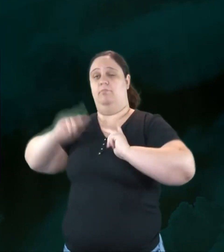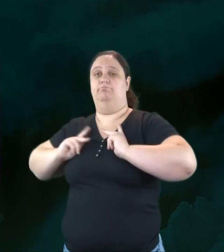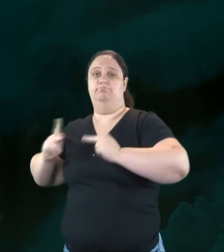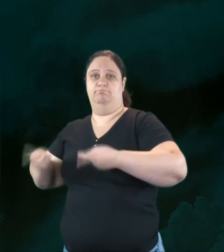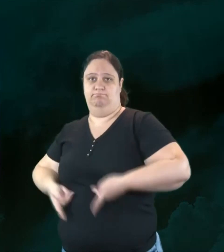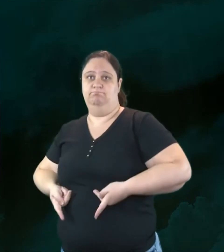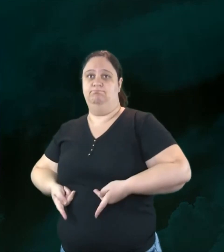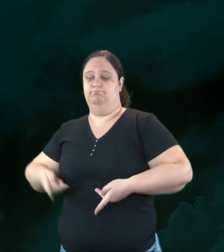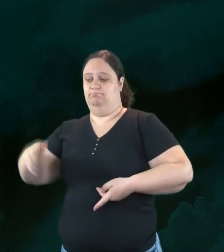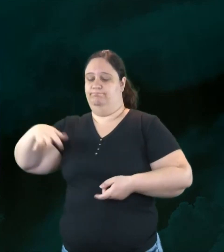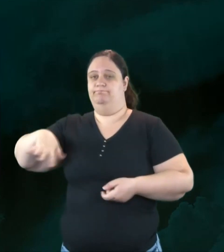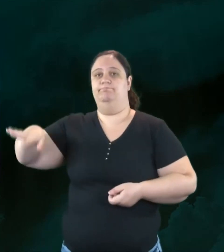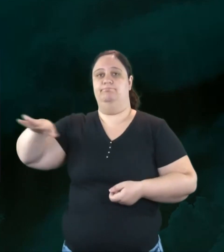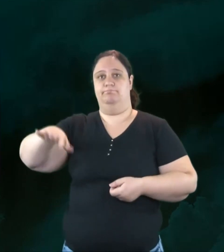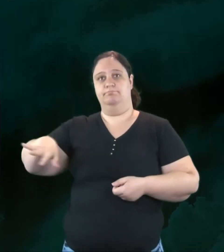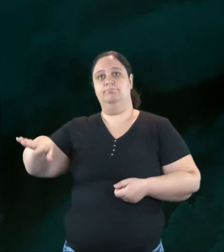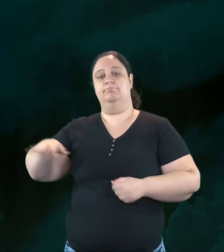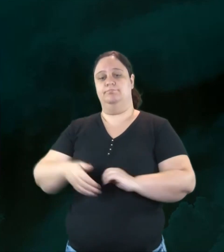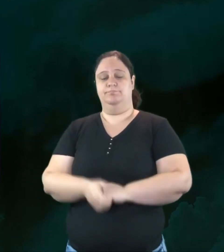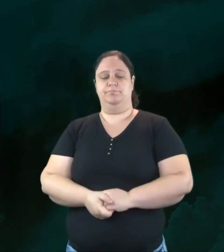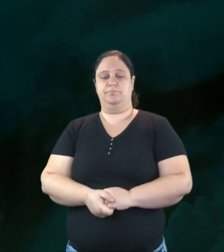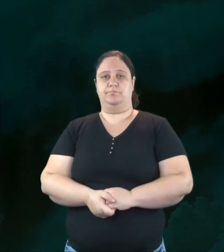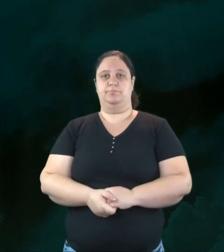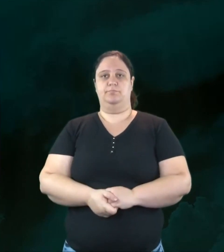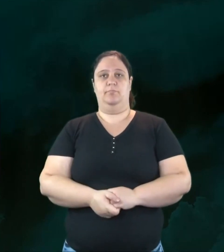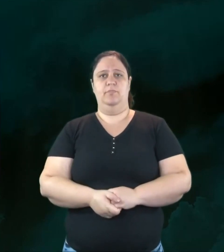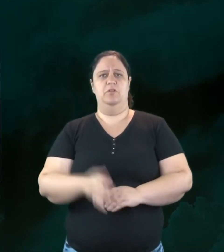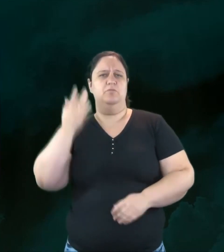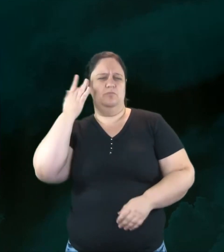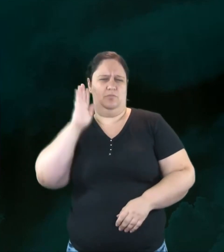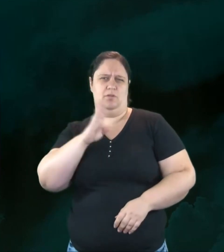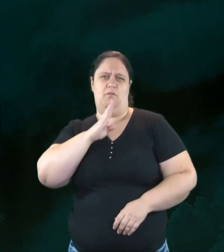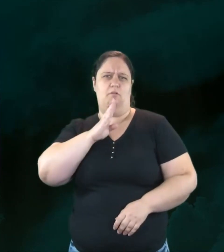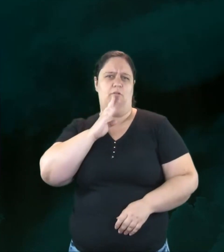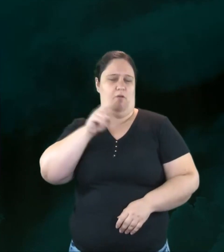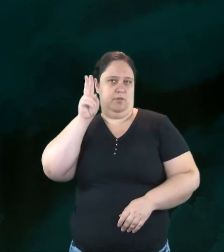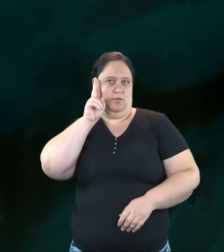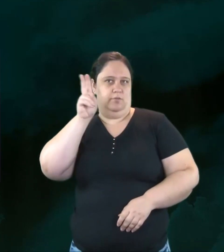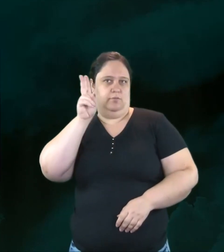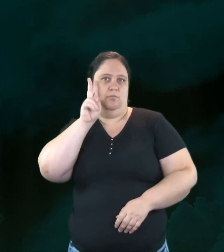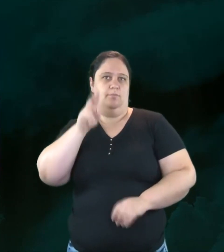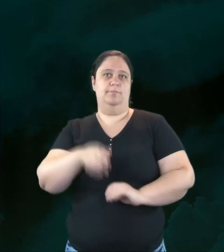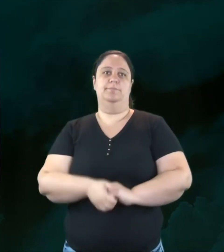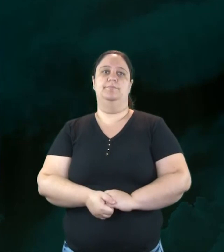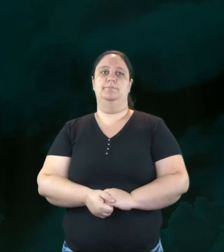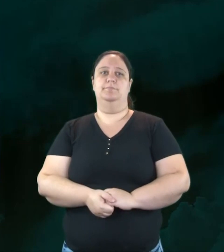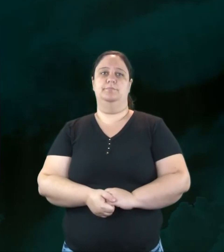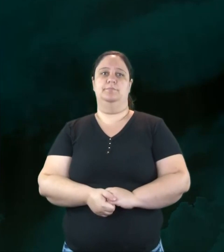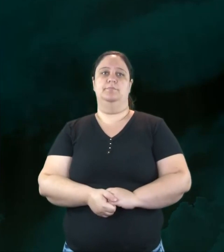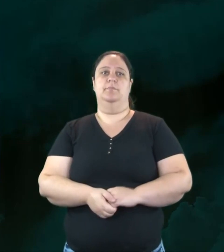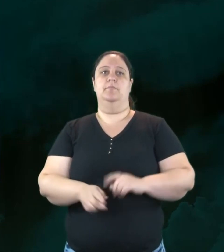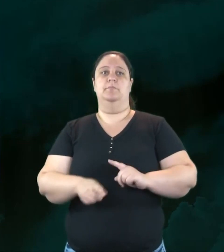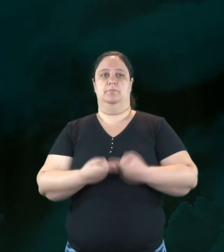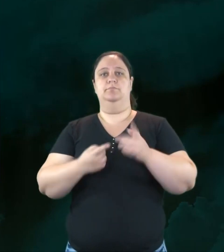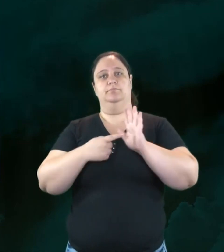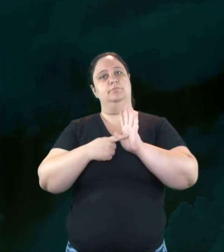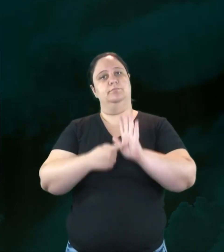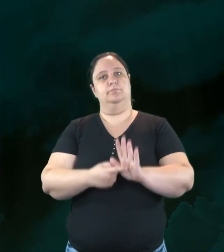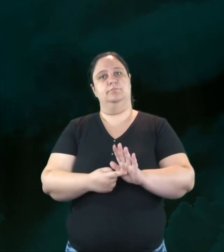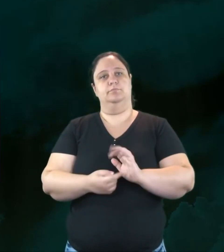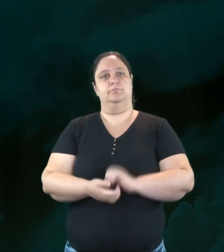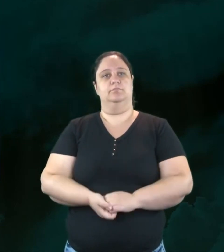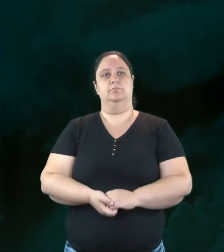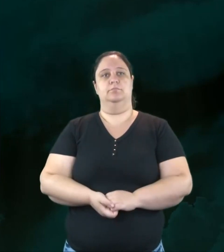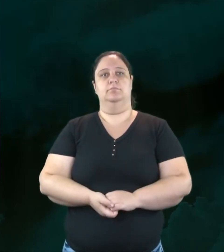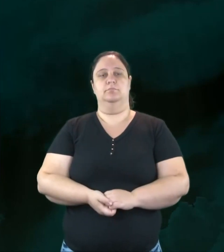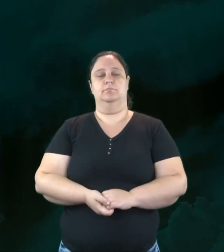Nimrod, e o Nimrod, não sei se vocês conhecem a história, né? Tá bom, eu vou mostrar para vocês, deixa